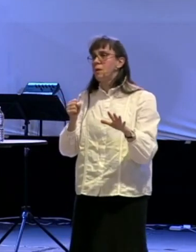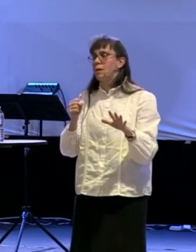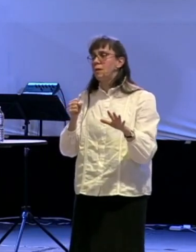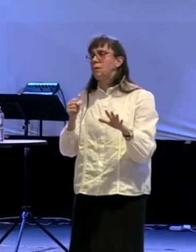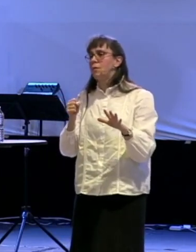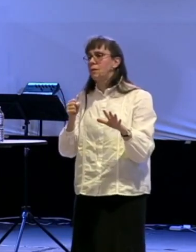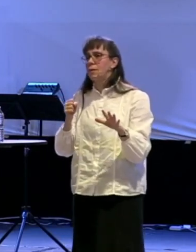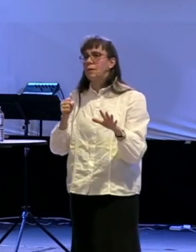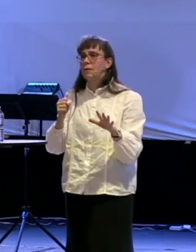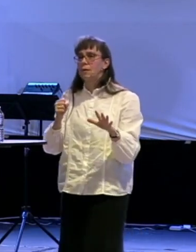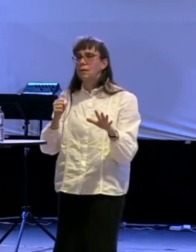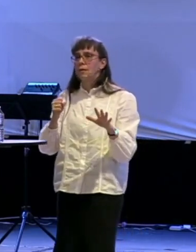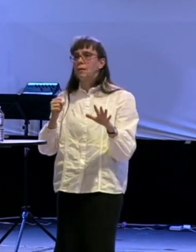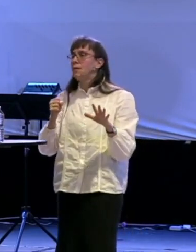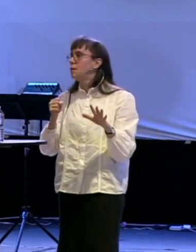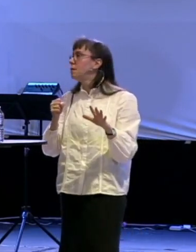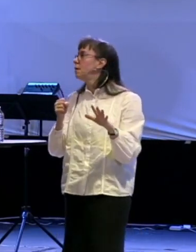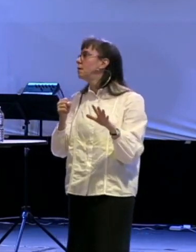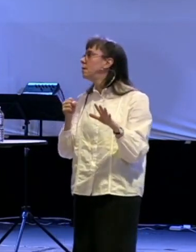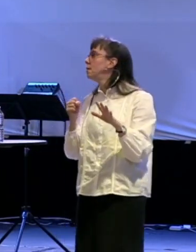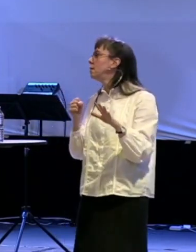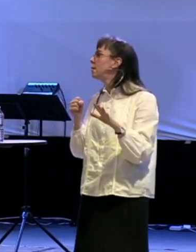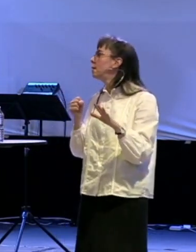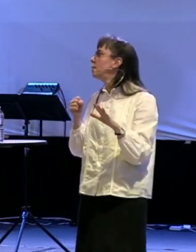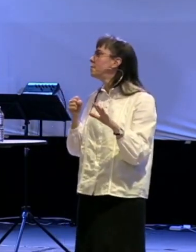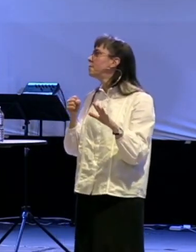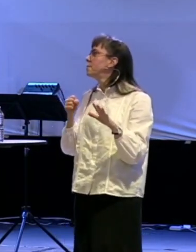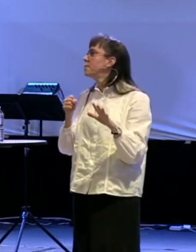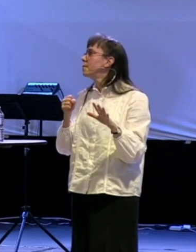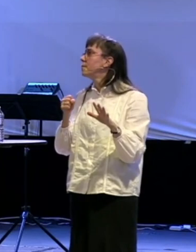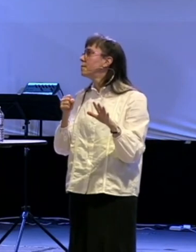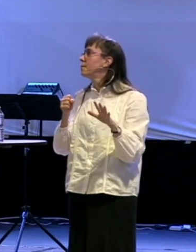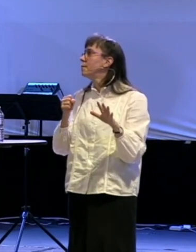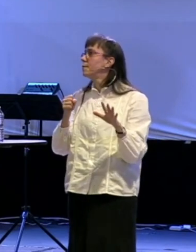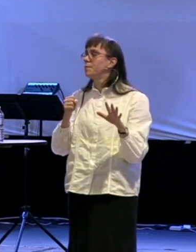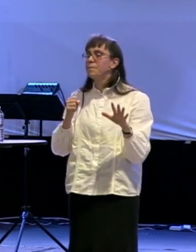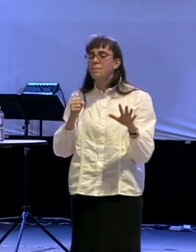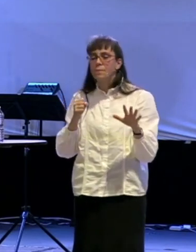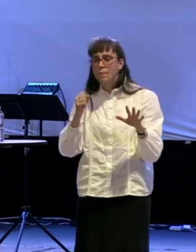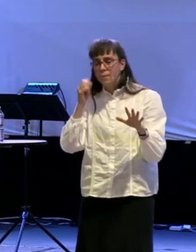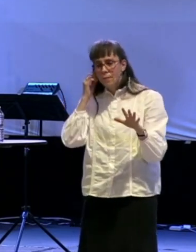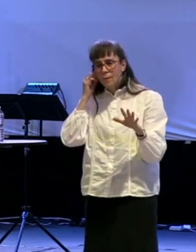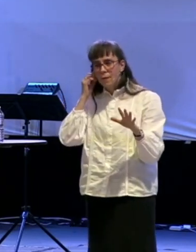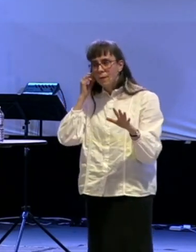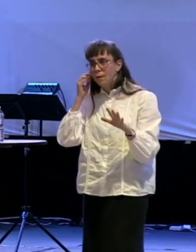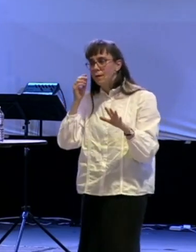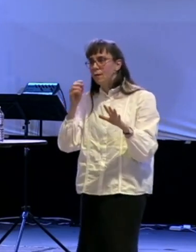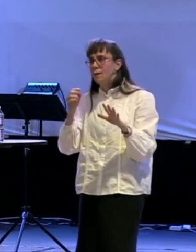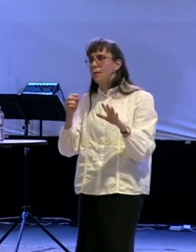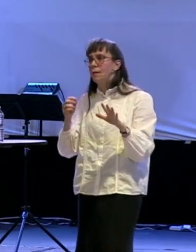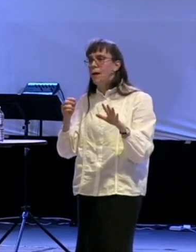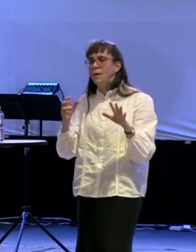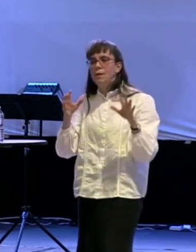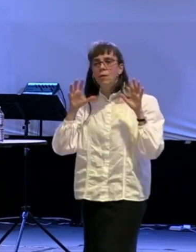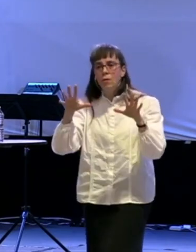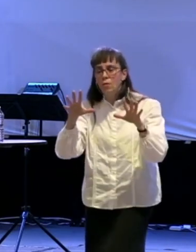C'était tellement violent qu'à un moment donné, même sur la croix, Jésus a dit, Eli, lama sabachthani, c'est-à-dire que le Fils de Dieu, le Fils de l'homme, dans toute son